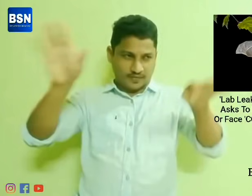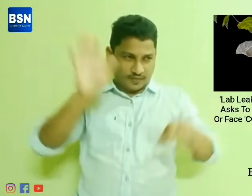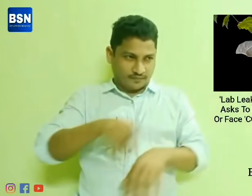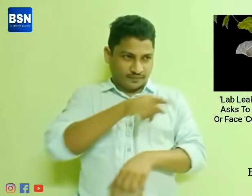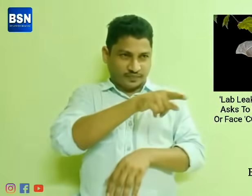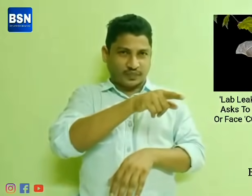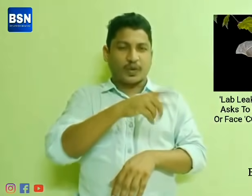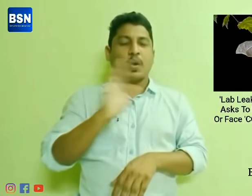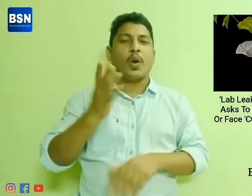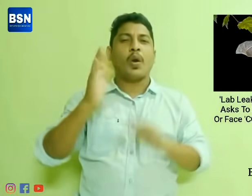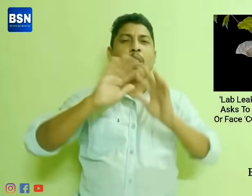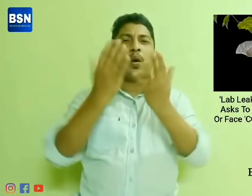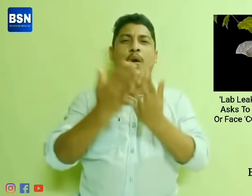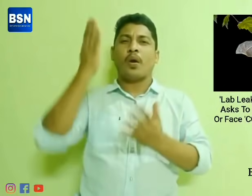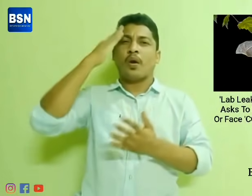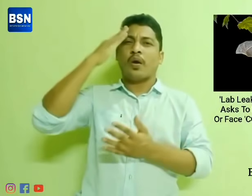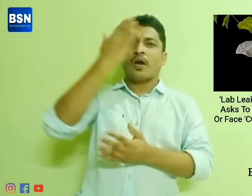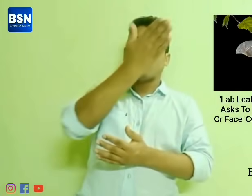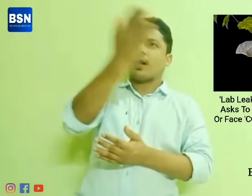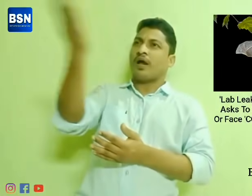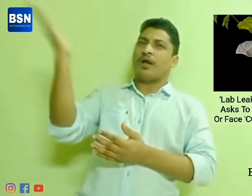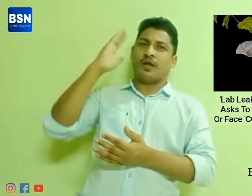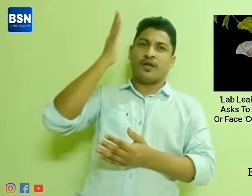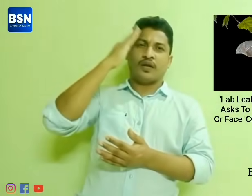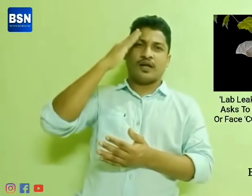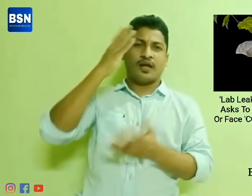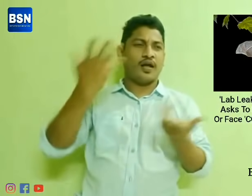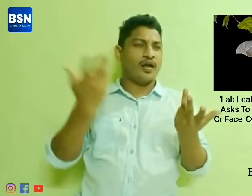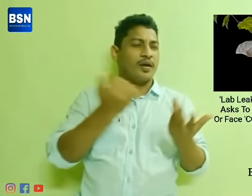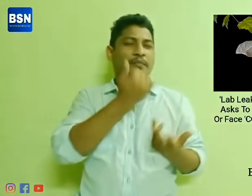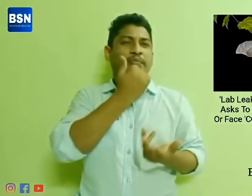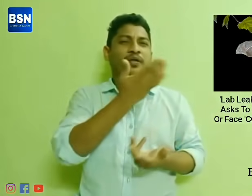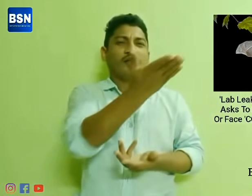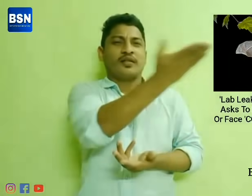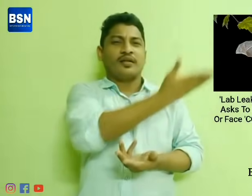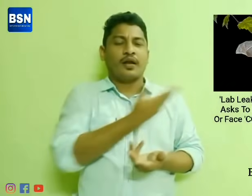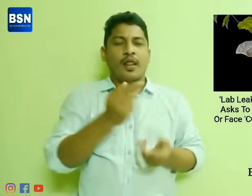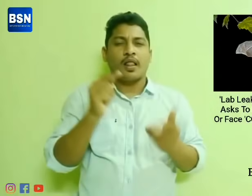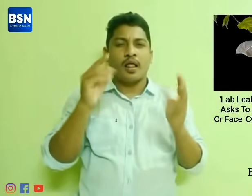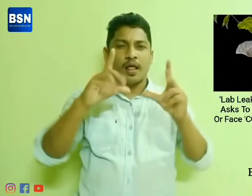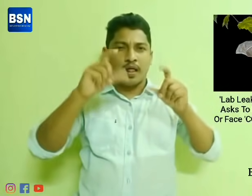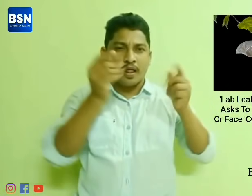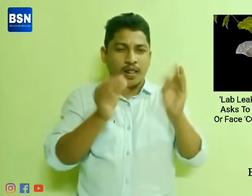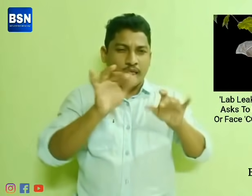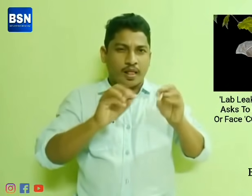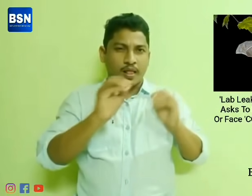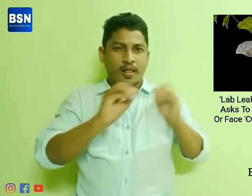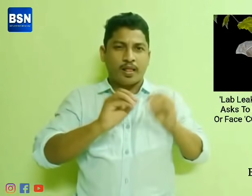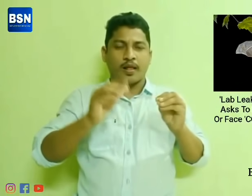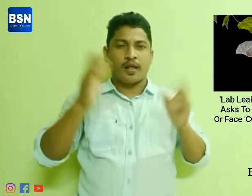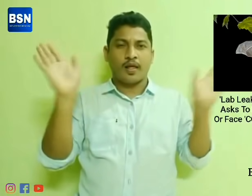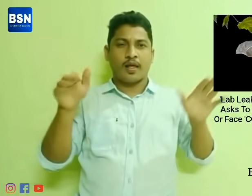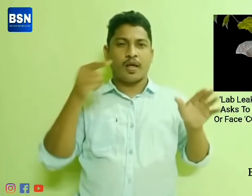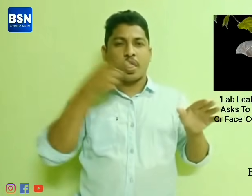కదా, ఇక గంగా ఎందుకు? గంగా నది కాదు ప్రేమ. అసలు అగర్వాల్ చతురుని ఎందుకు టార్గెట్ చేస్తుంది?